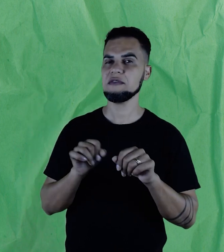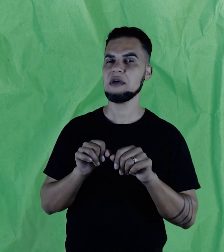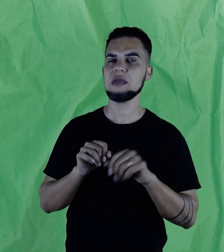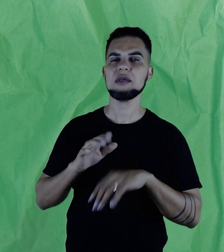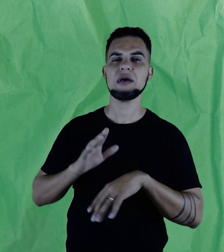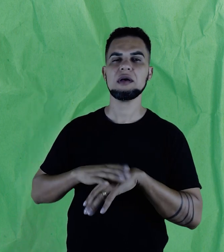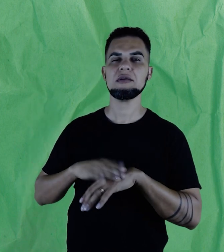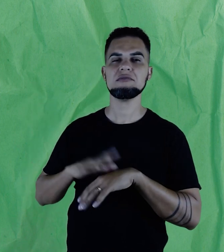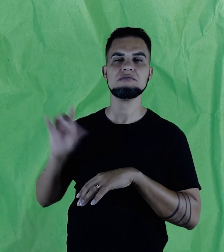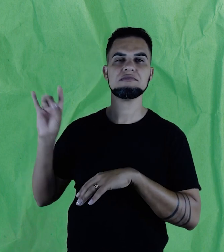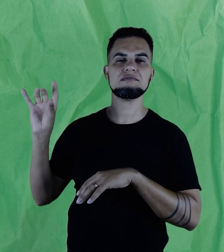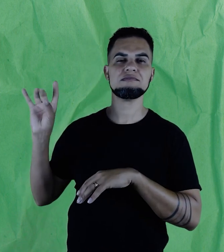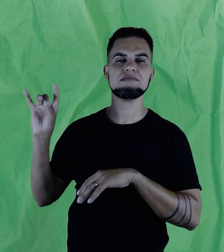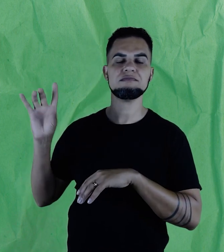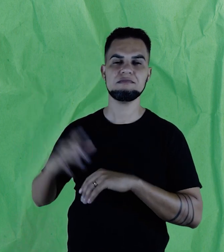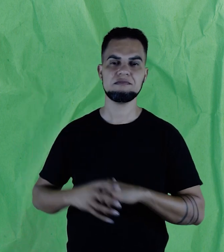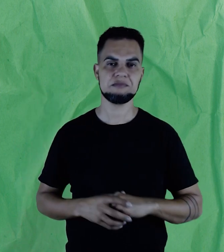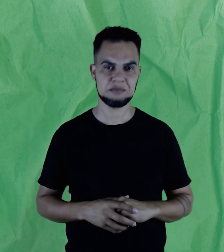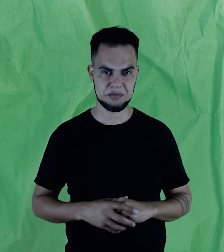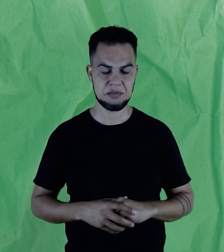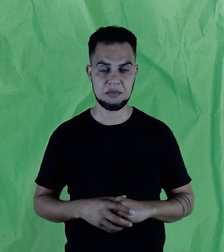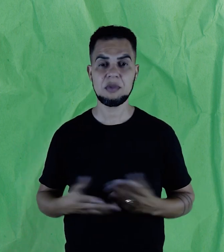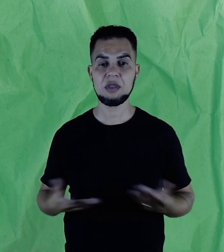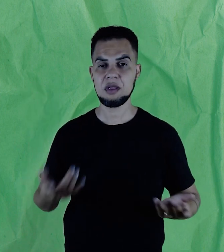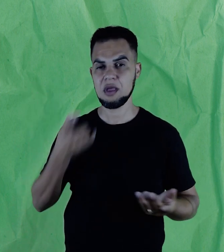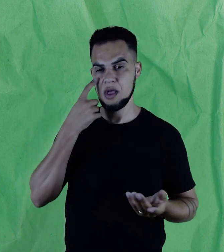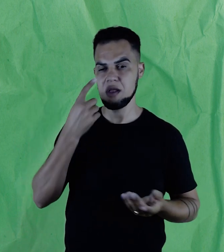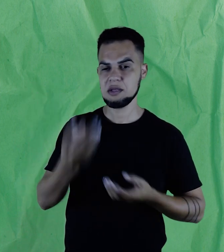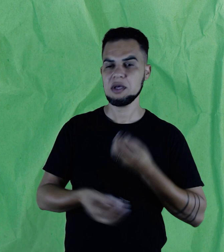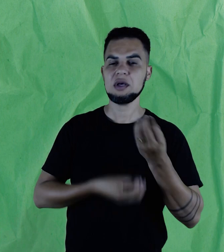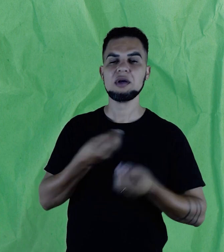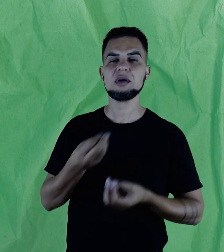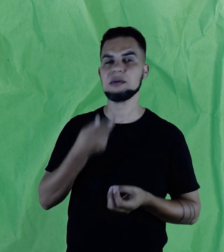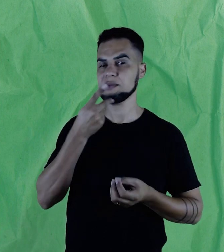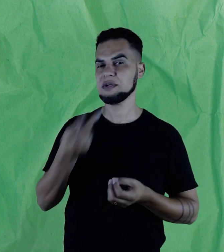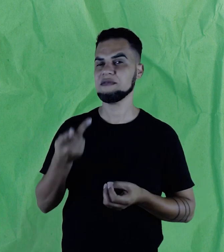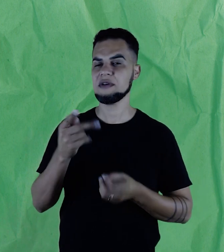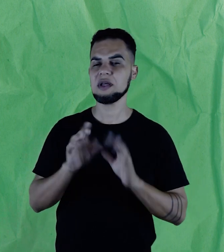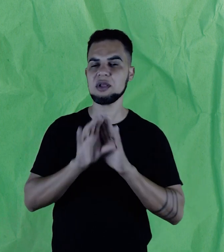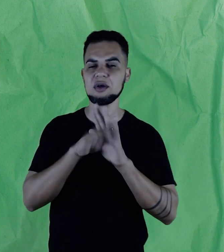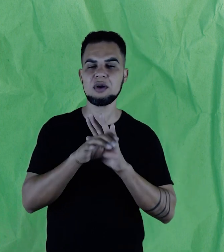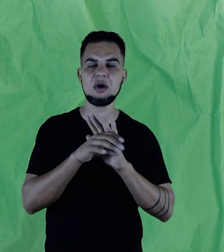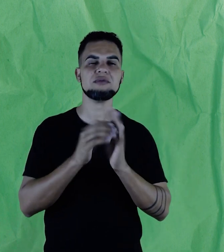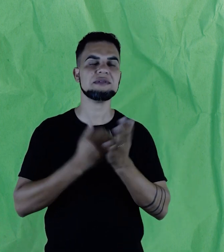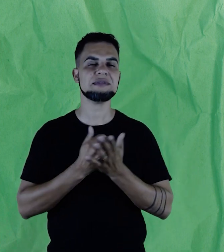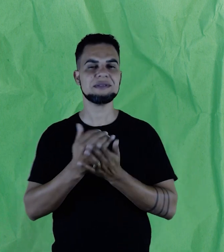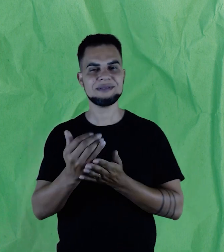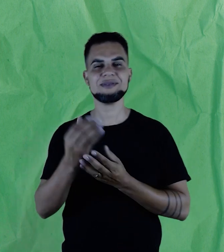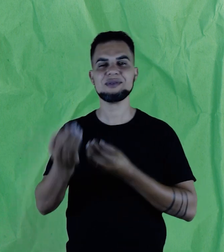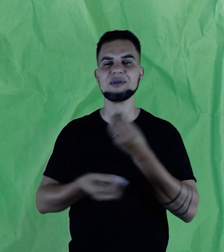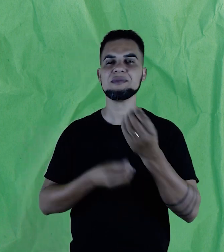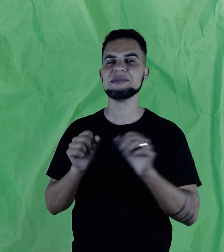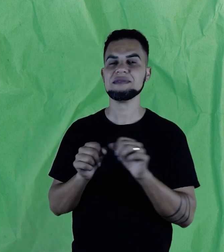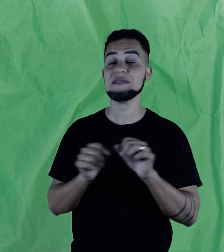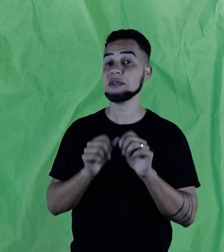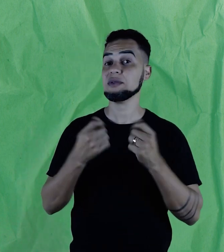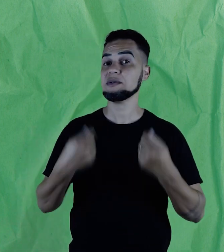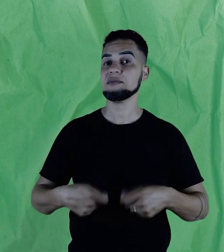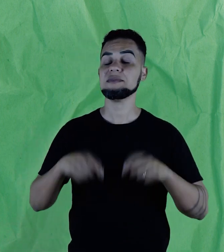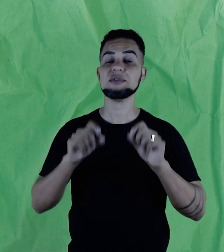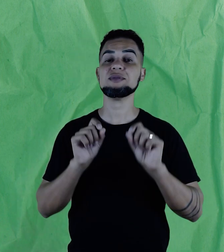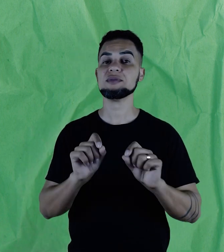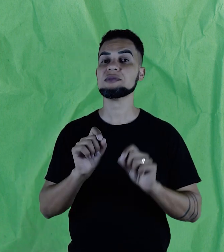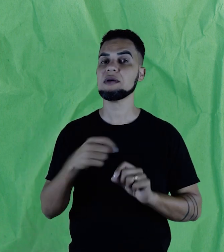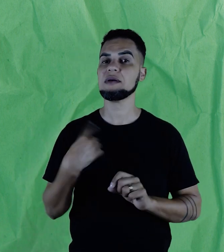ali automaticamente com o plugin, tá? Olha só como que ele fala o código de inicialização que deveria ser feito, basta a